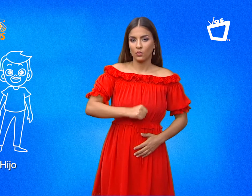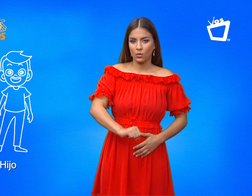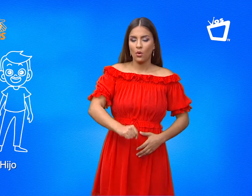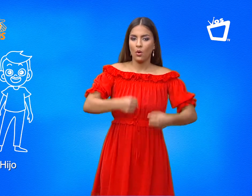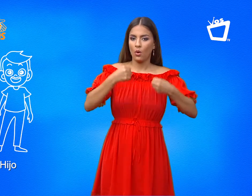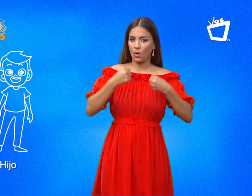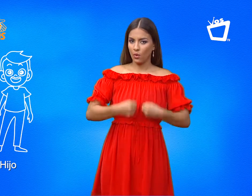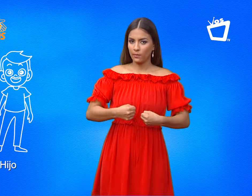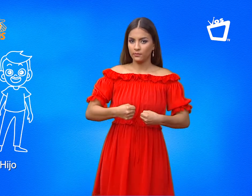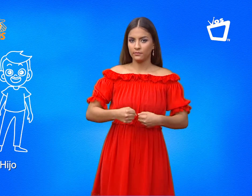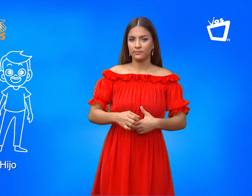hijo